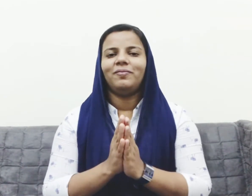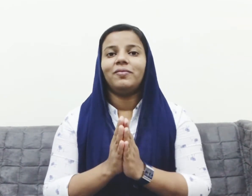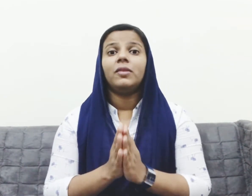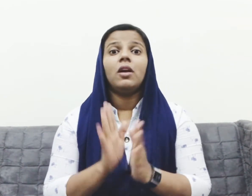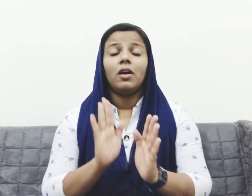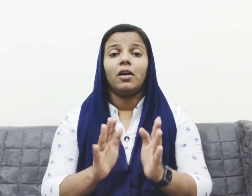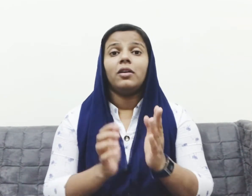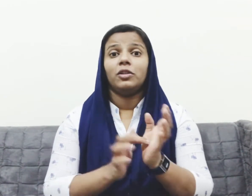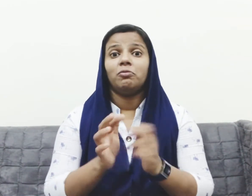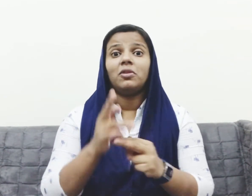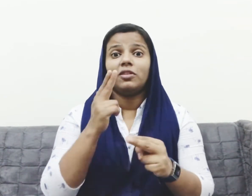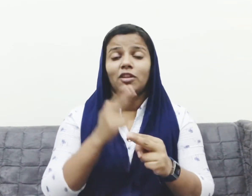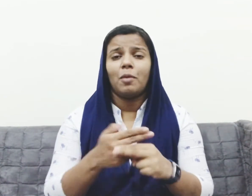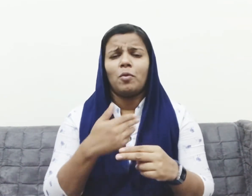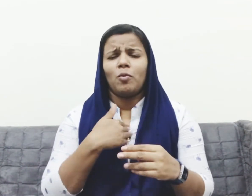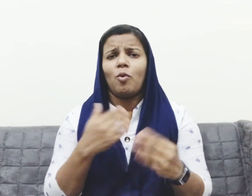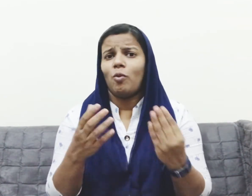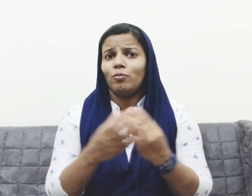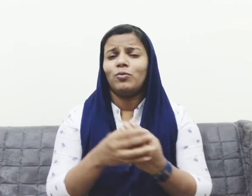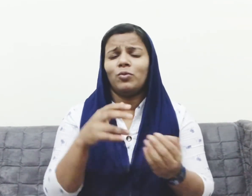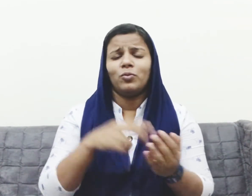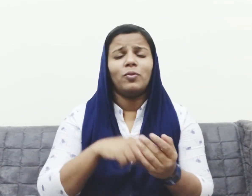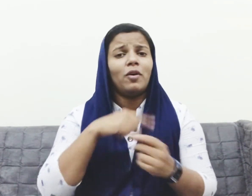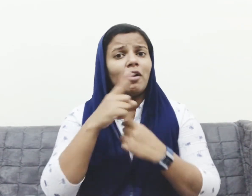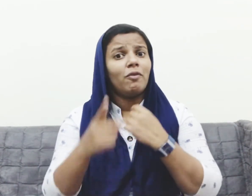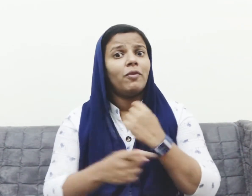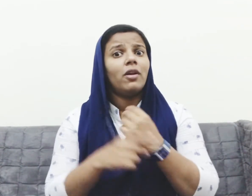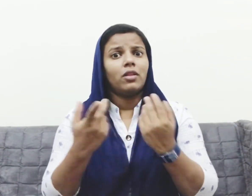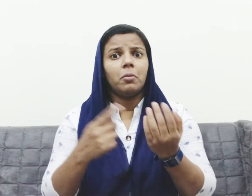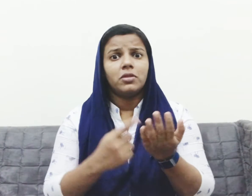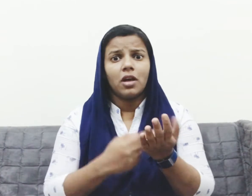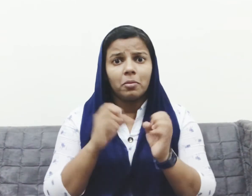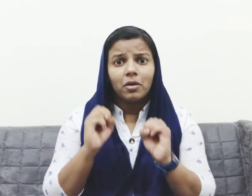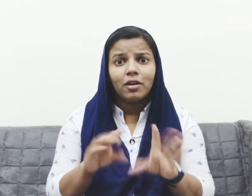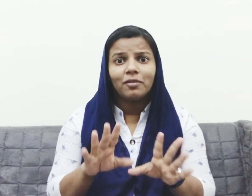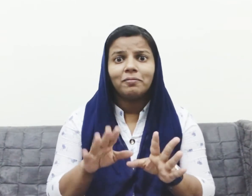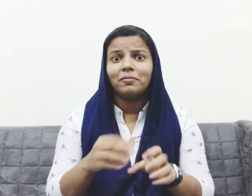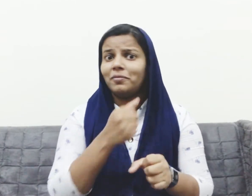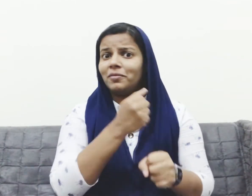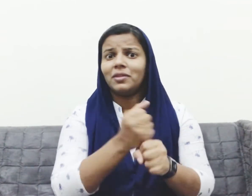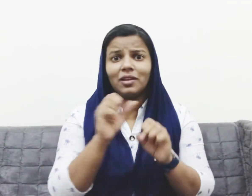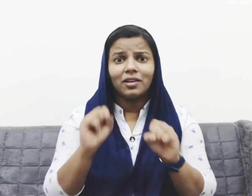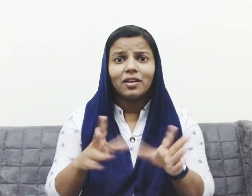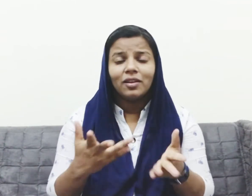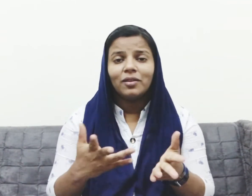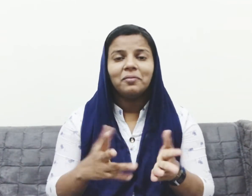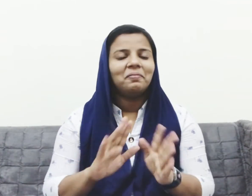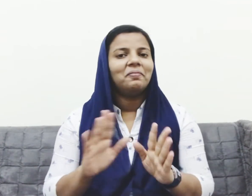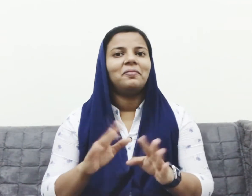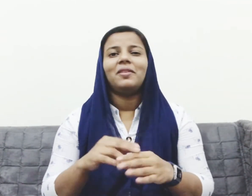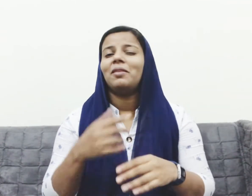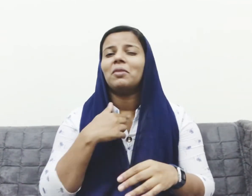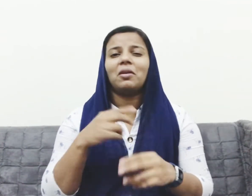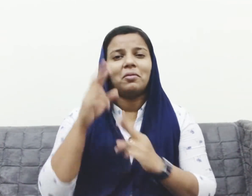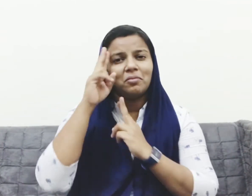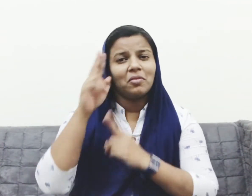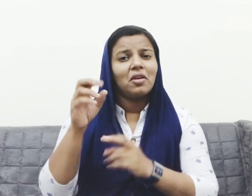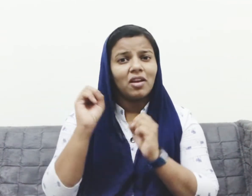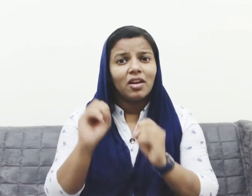പറയുന്നത്. ആ നാമം നമുക്കുള്ളിടത്തോളം കാലം നമ്മൾ അഭയമില്ലാത്തവരല്ല, ആശ്രയമില്ലാത്തവരല്ല, ആശയറ്റവരല്ല.